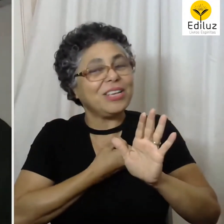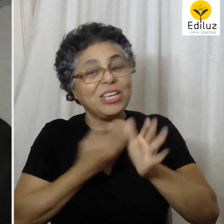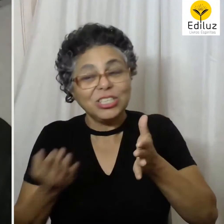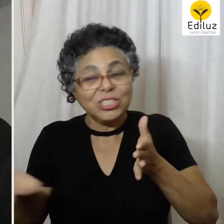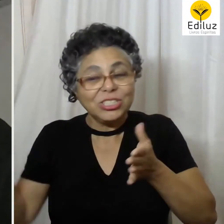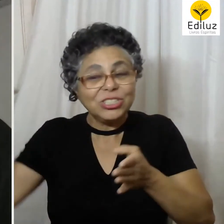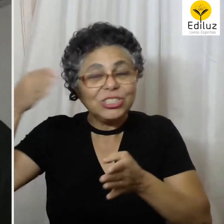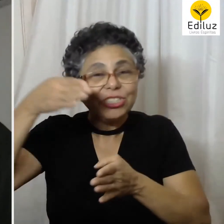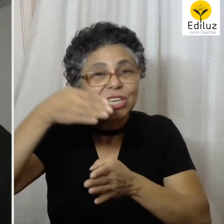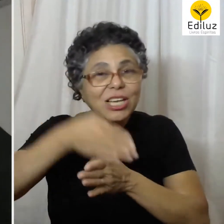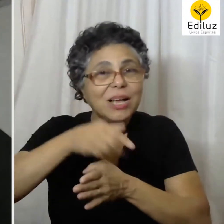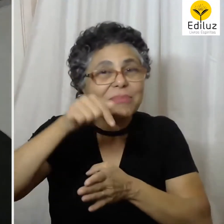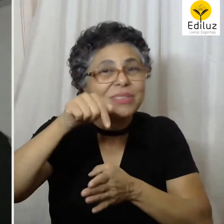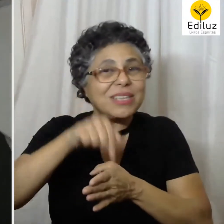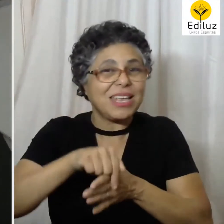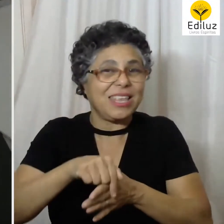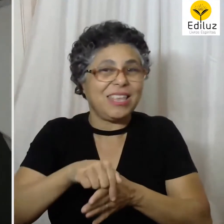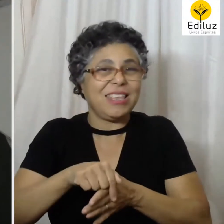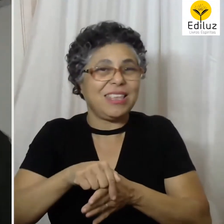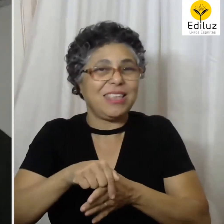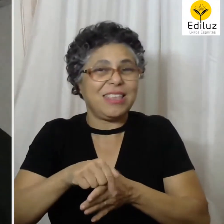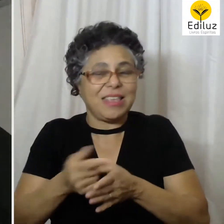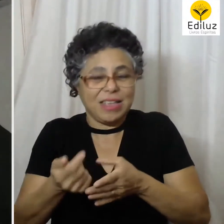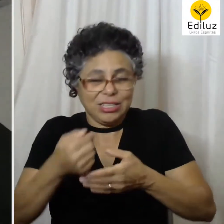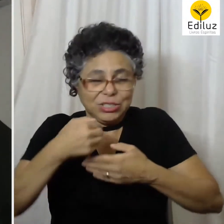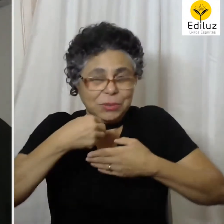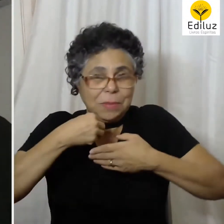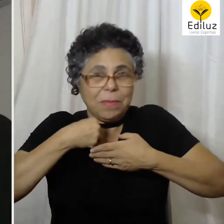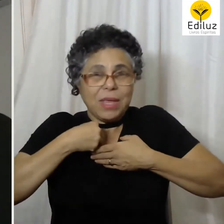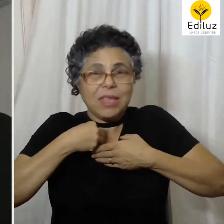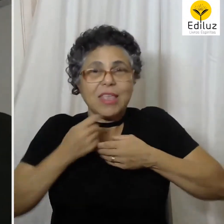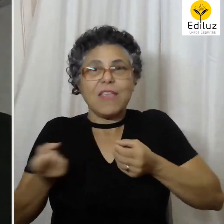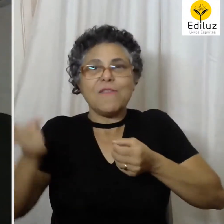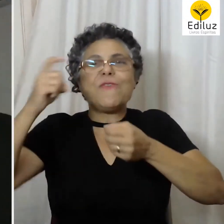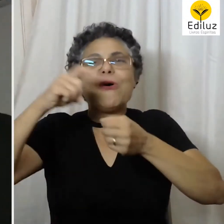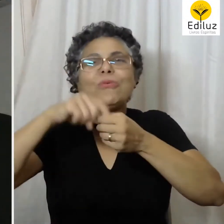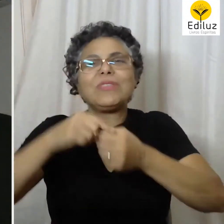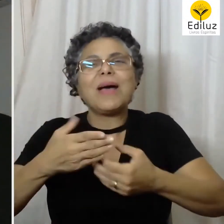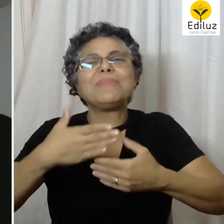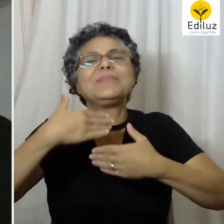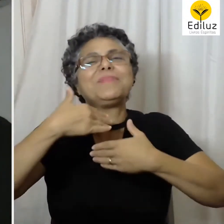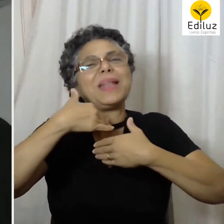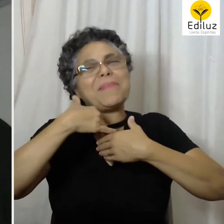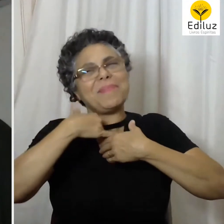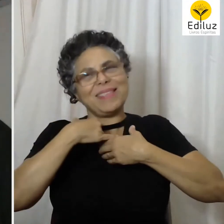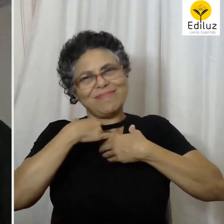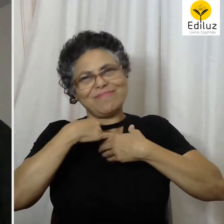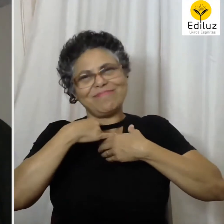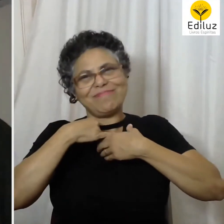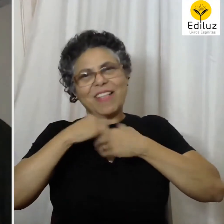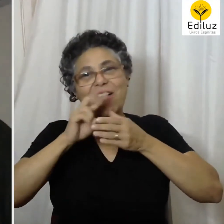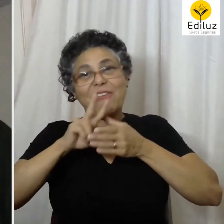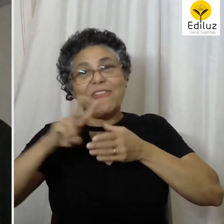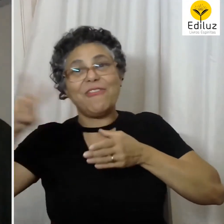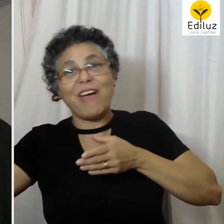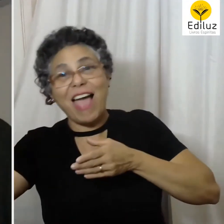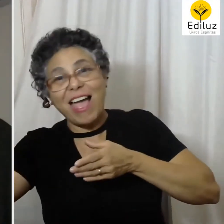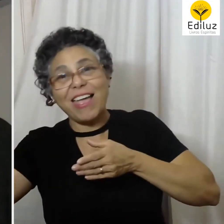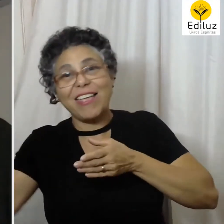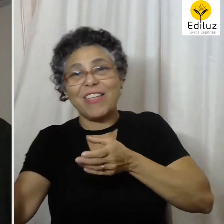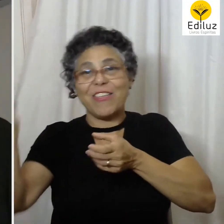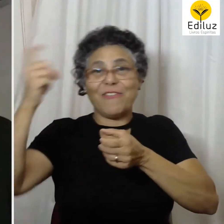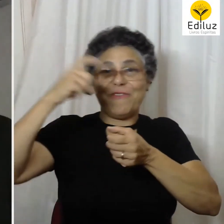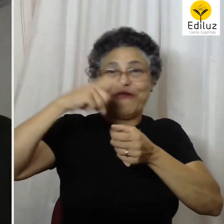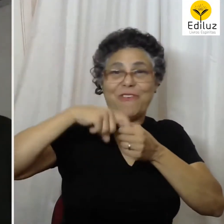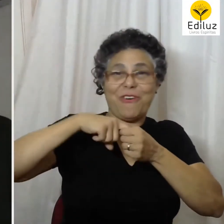Viemos do si mesmo e voltamos para o si mesmo. Viemos de nós e voltaremos para nós. Observe